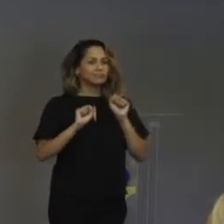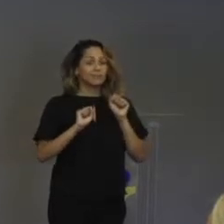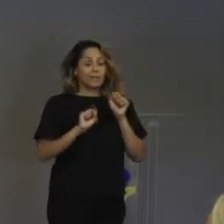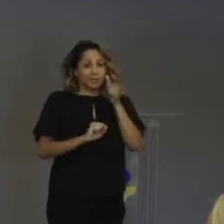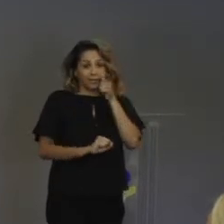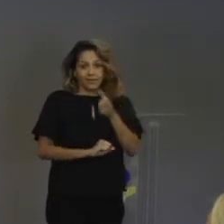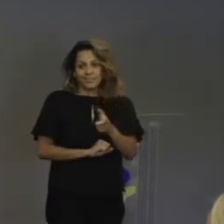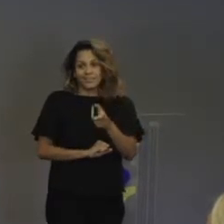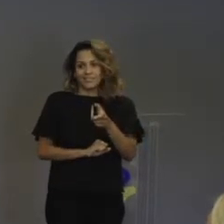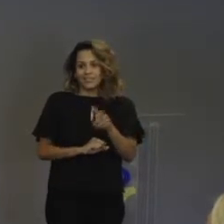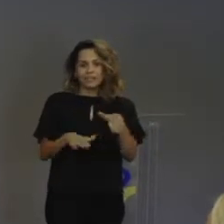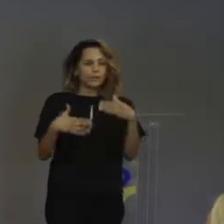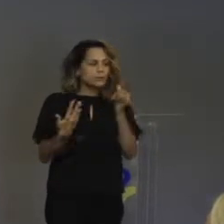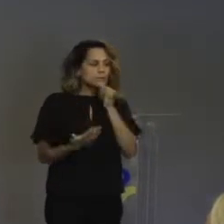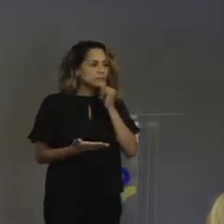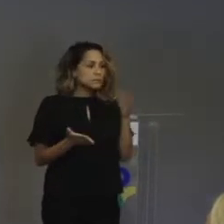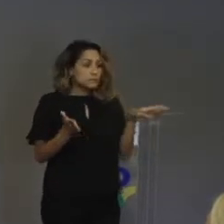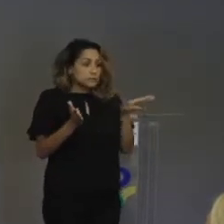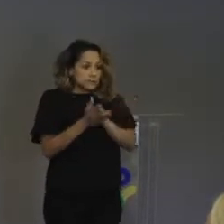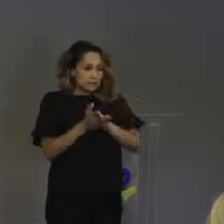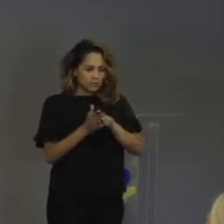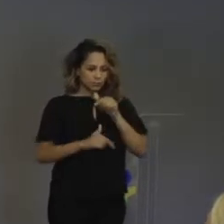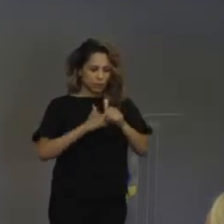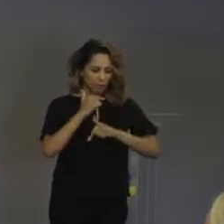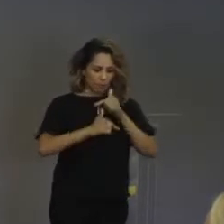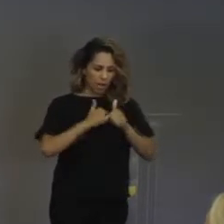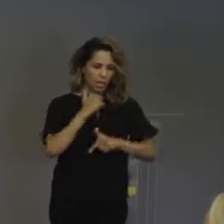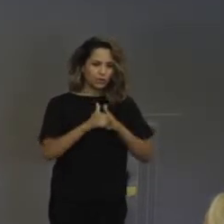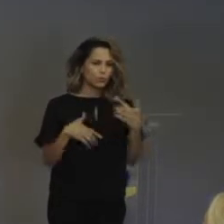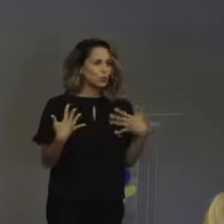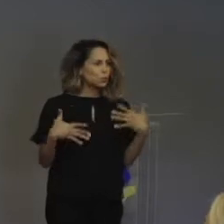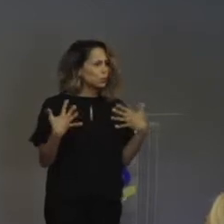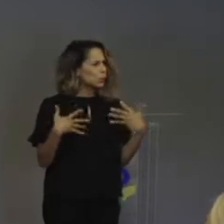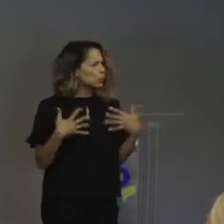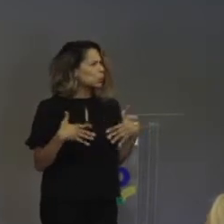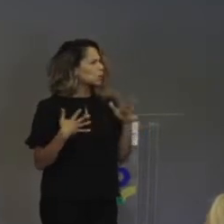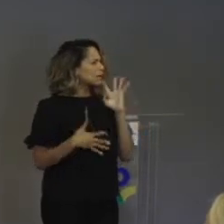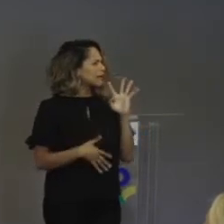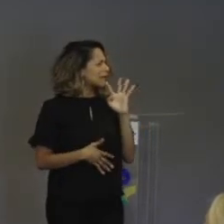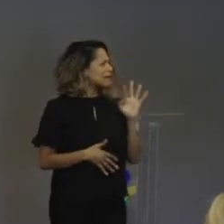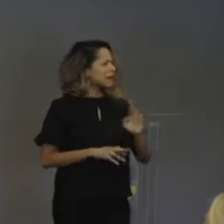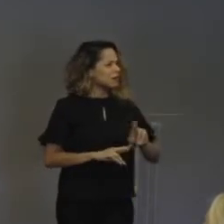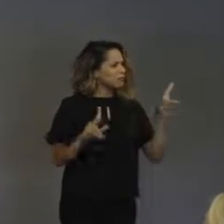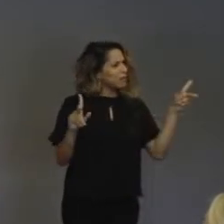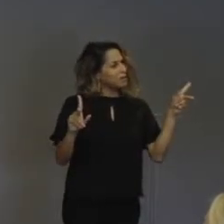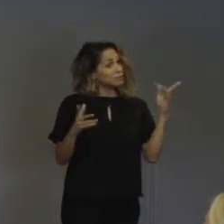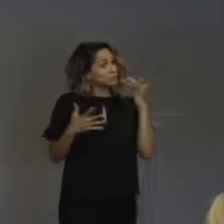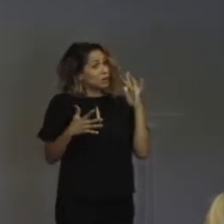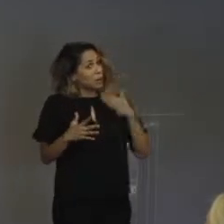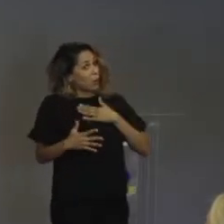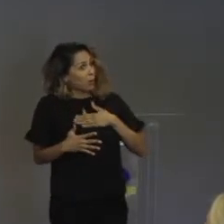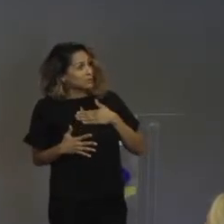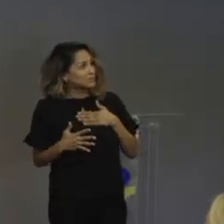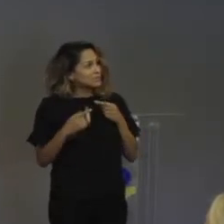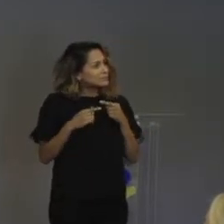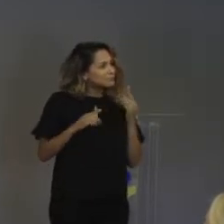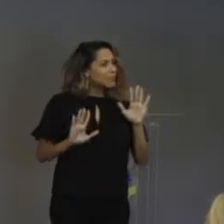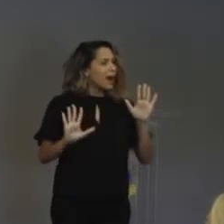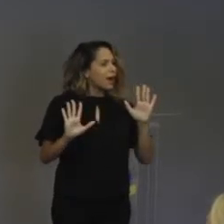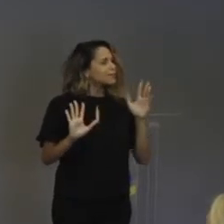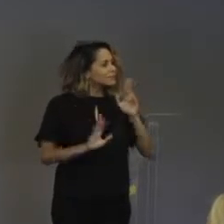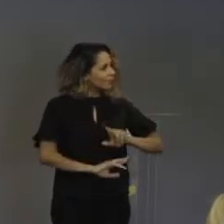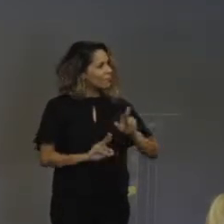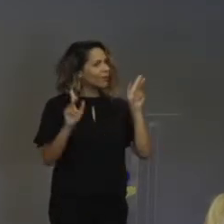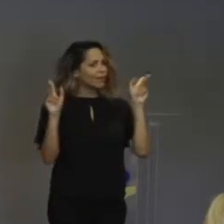trabalho aquecida, de nossa, que bacana, que divertido, que diferente, que inusitado, não sei se eu gostei, mas é diferente, a gente já chega com esse molde